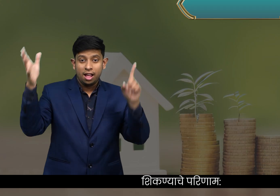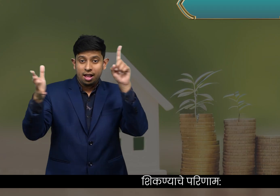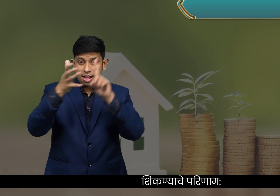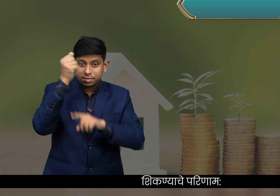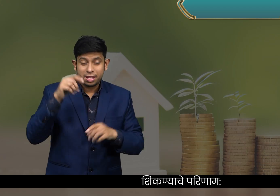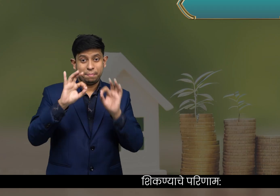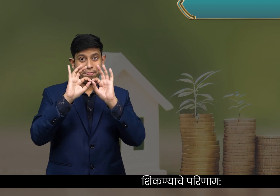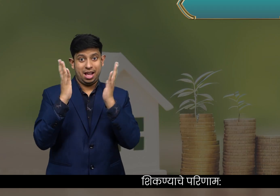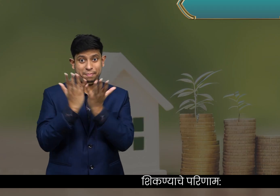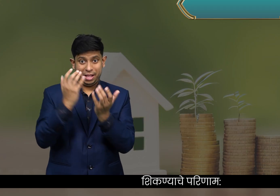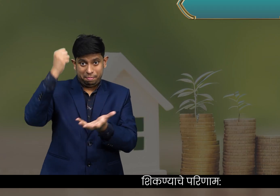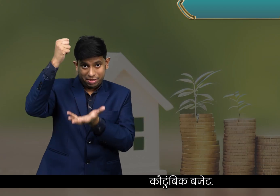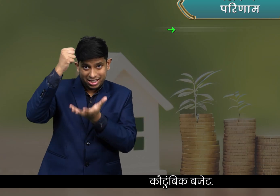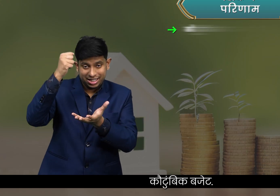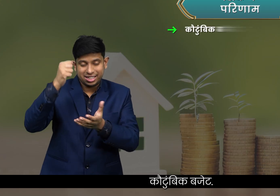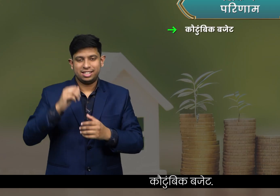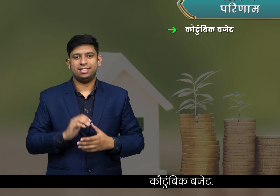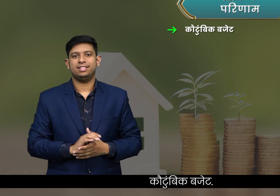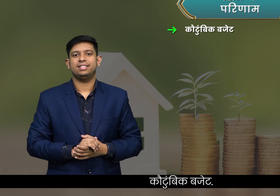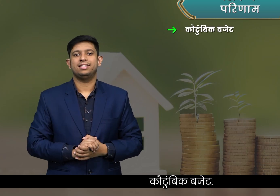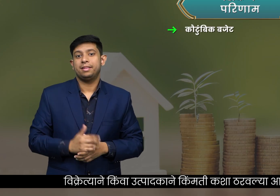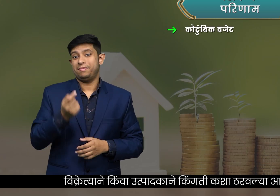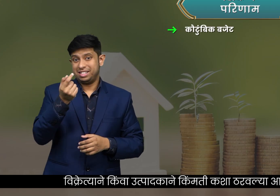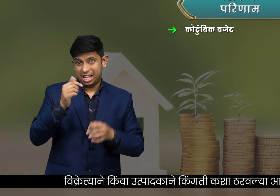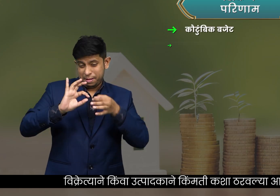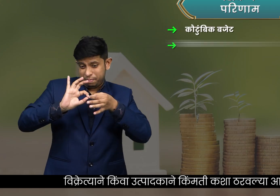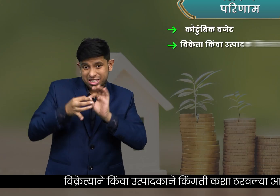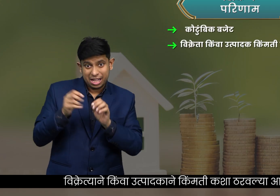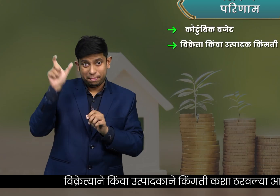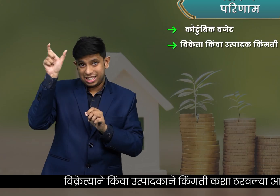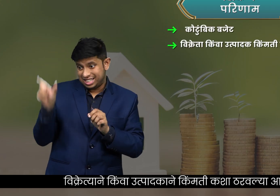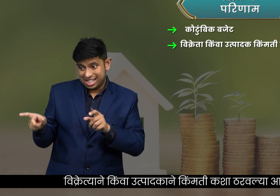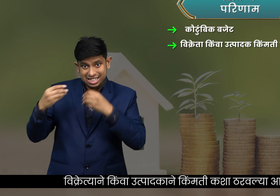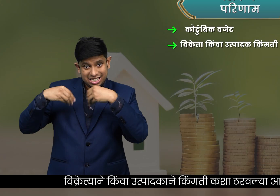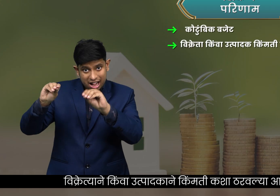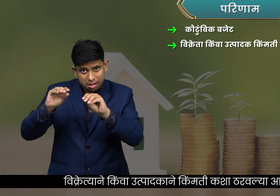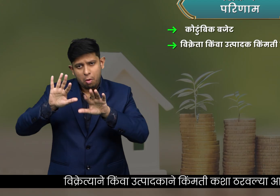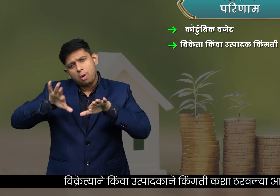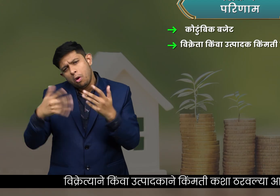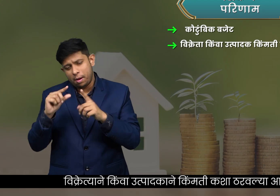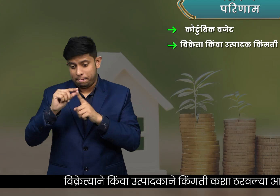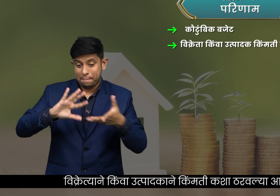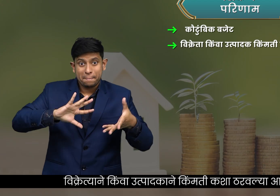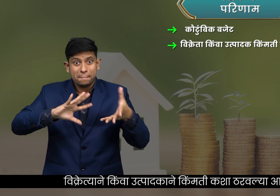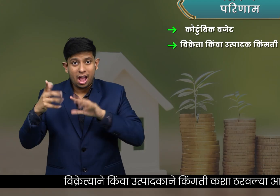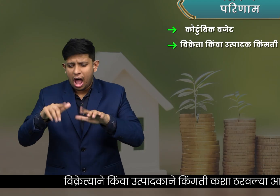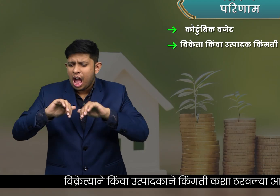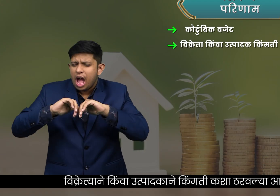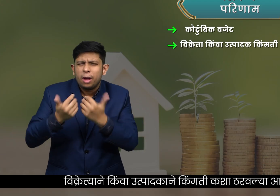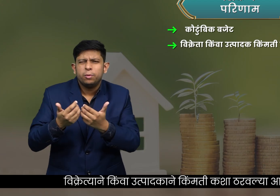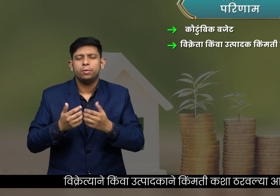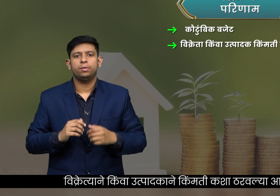शिकण्याचे परिणाम, कौटुंबिक बजेट, विक्रेत्याने किंवा उत्पादकाने